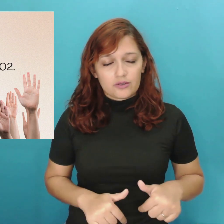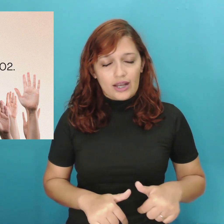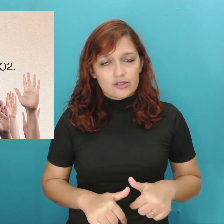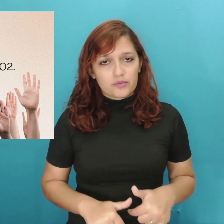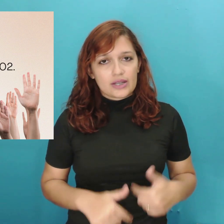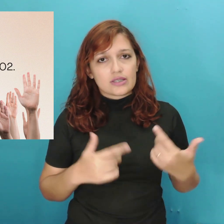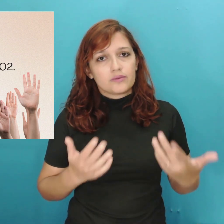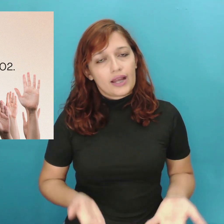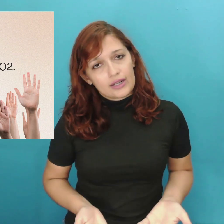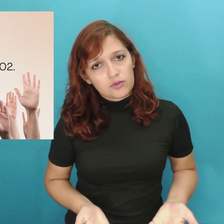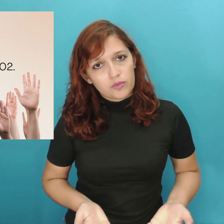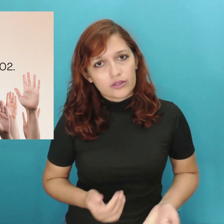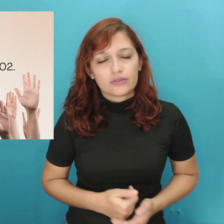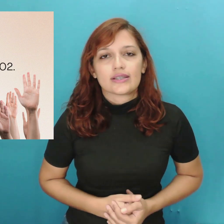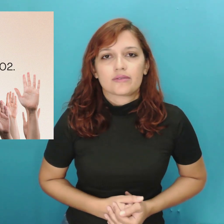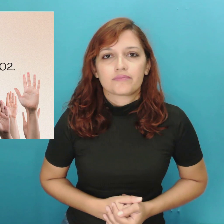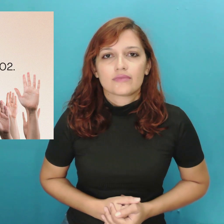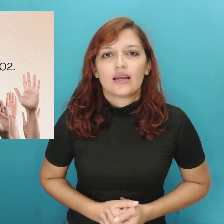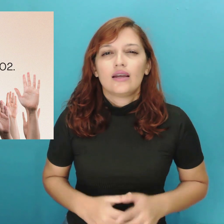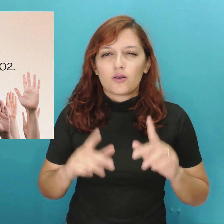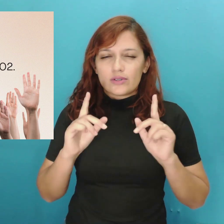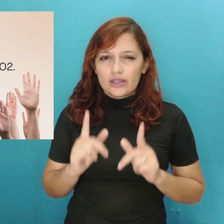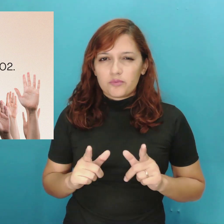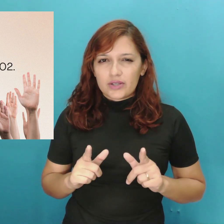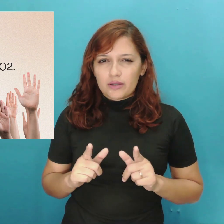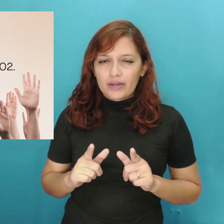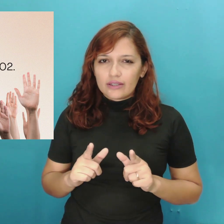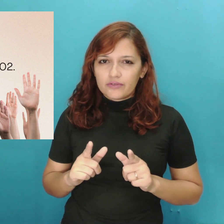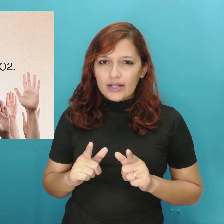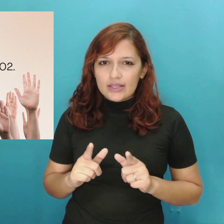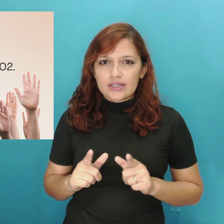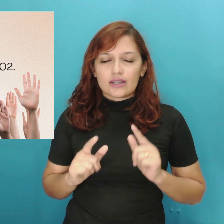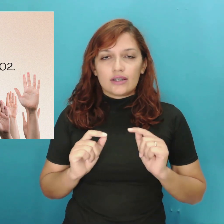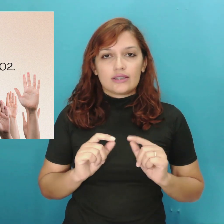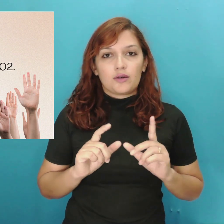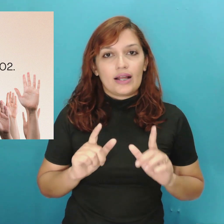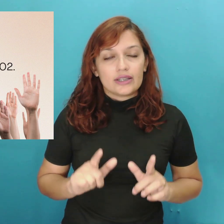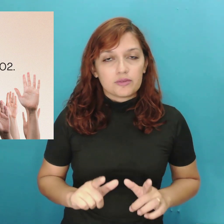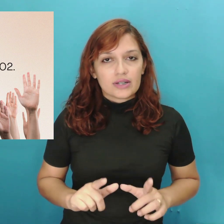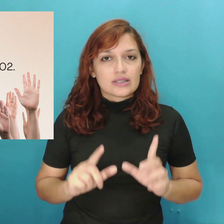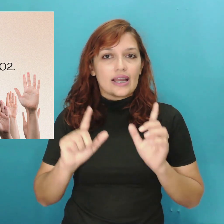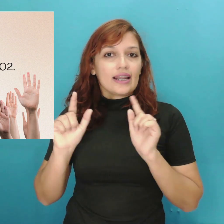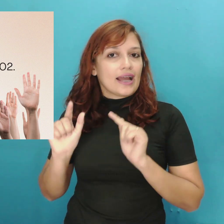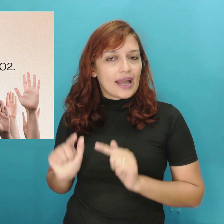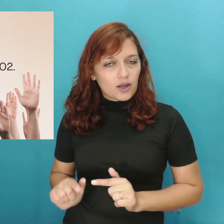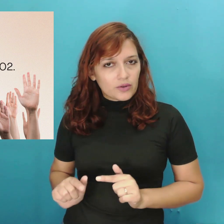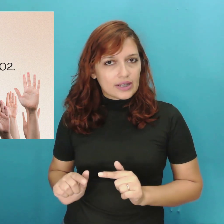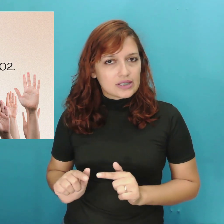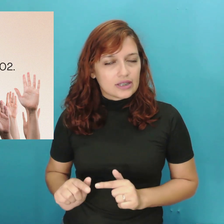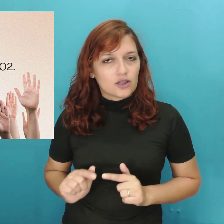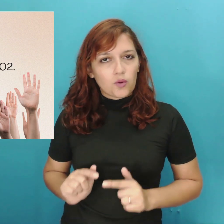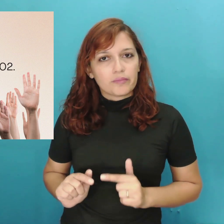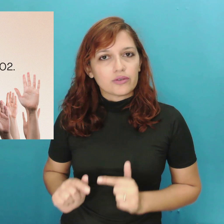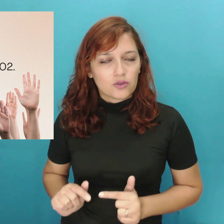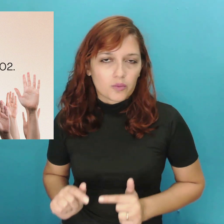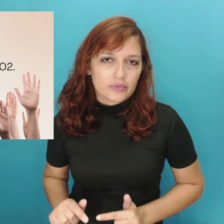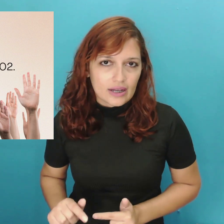caso do Brasil é a língua portuguesa. Conseguiu perceber a diferença? Então, a Libras ela é reconhecida como meio de